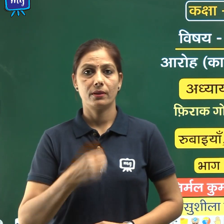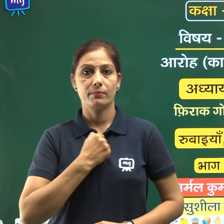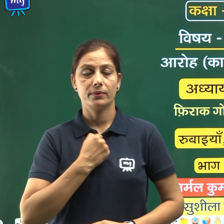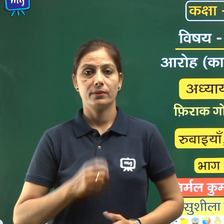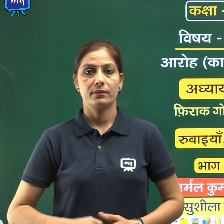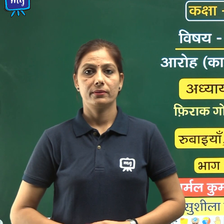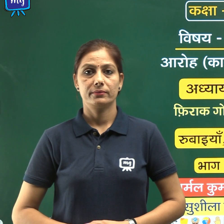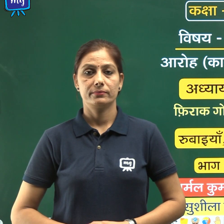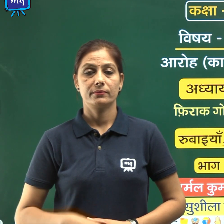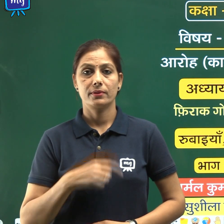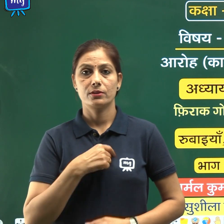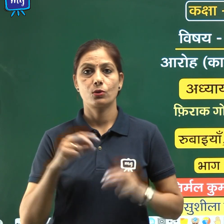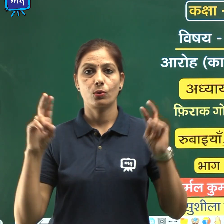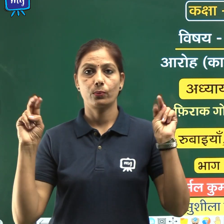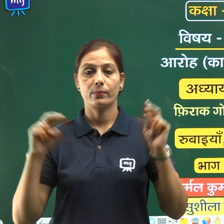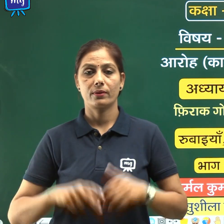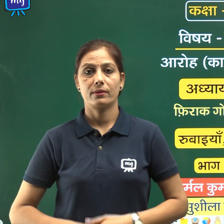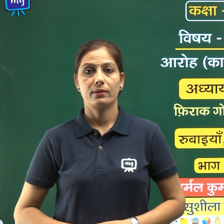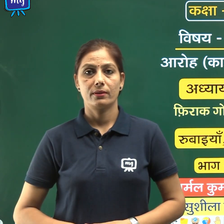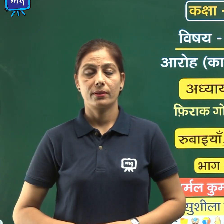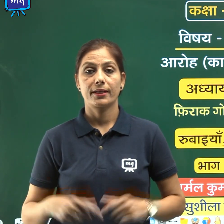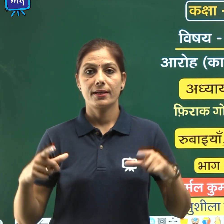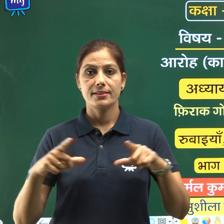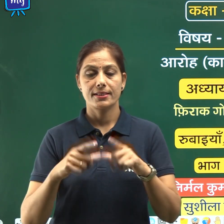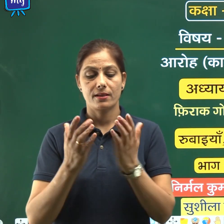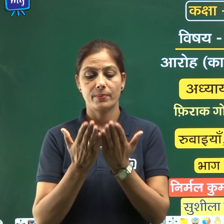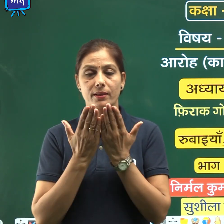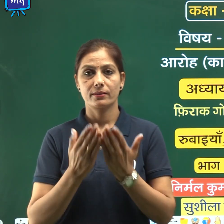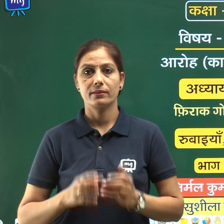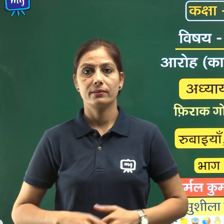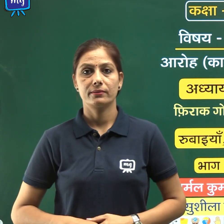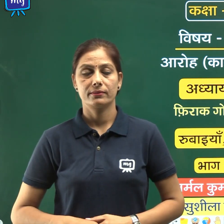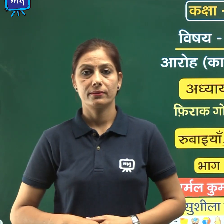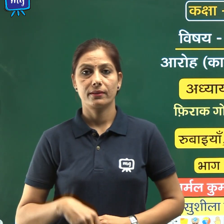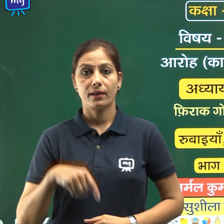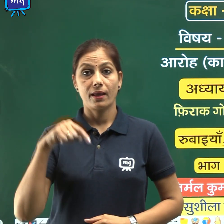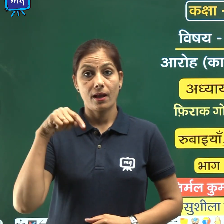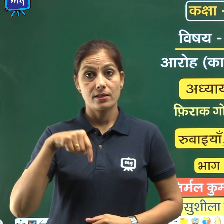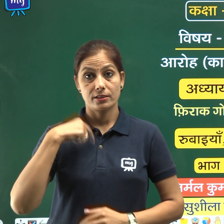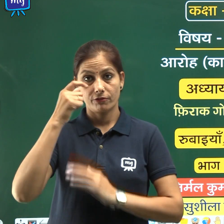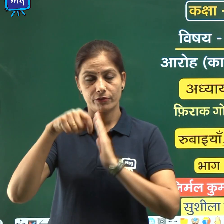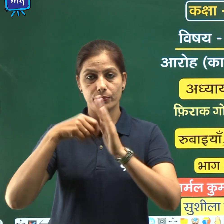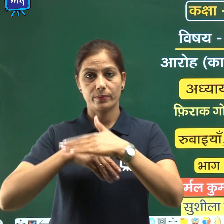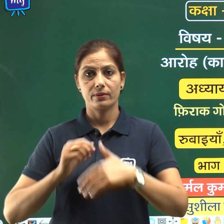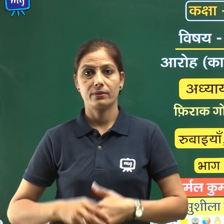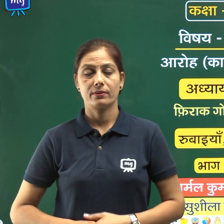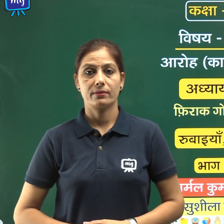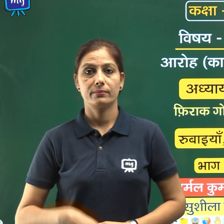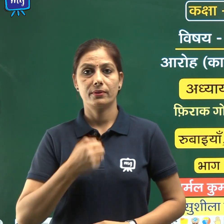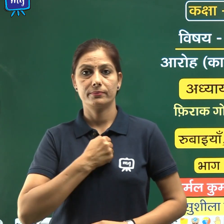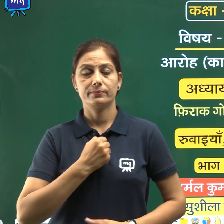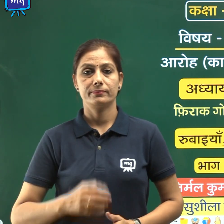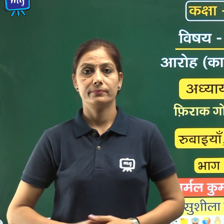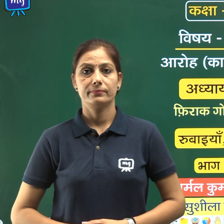हमने इस अध्याय का सार पढ़ा था। आज के वीडियो में